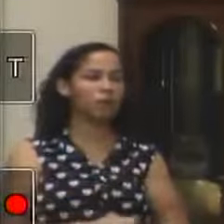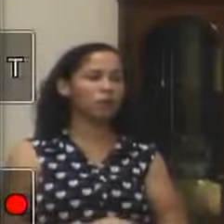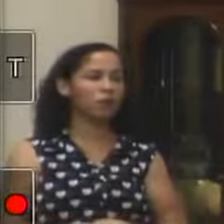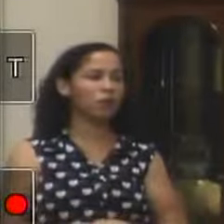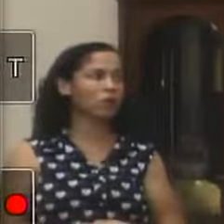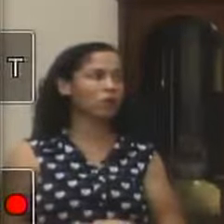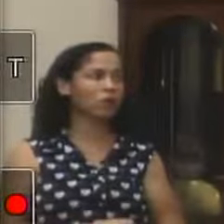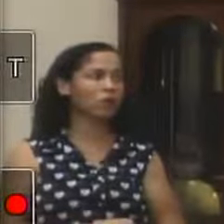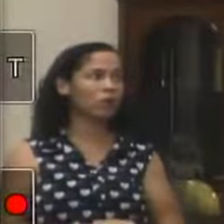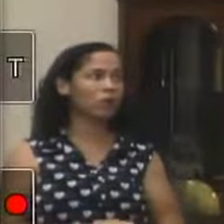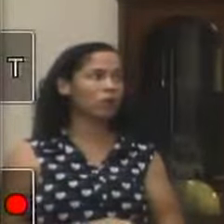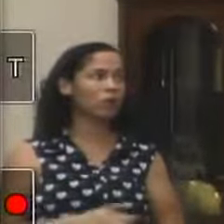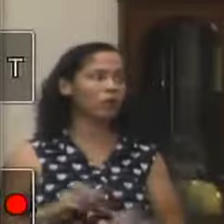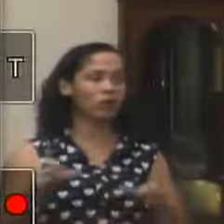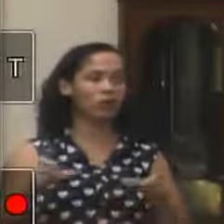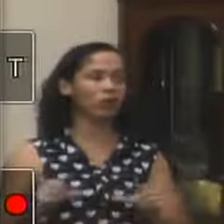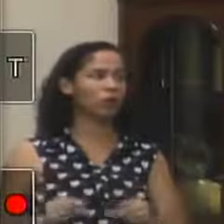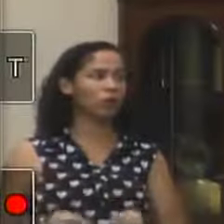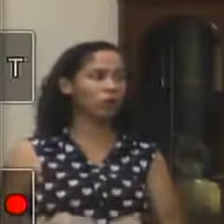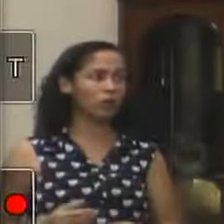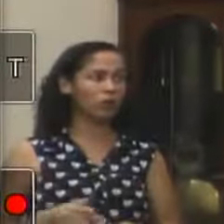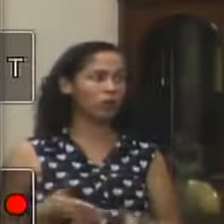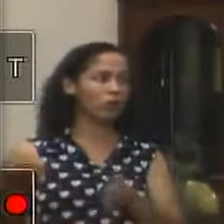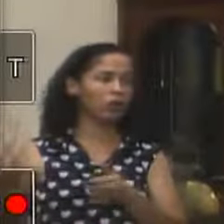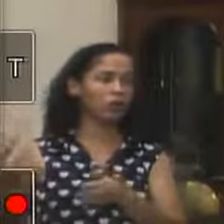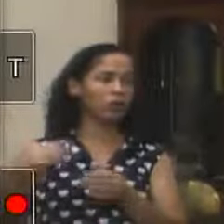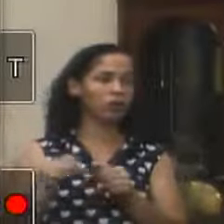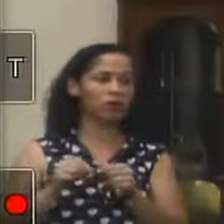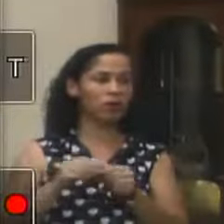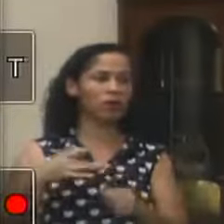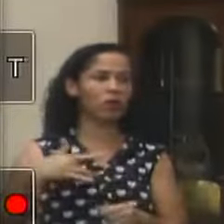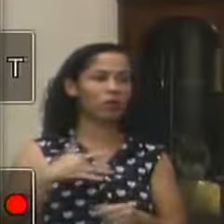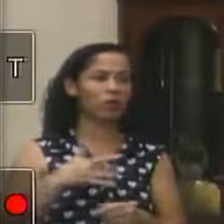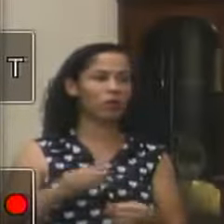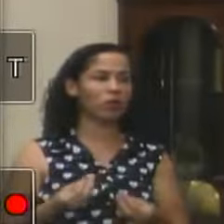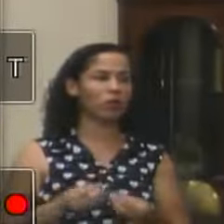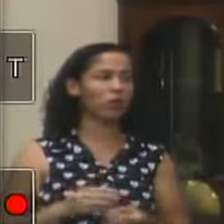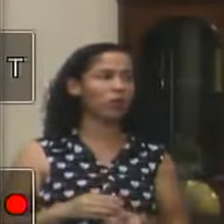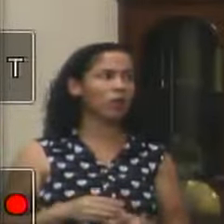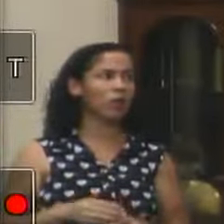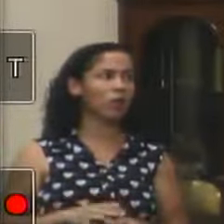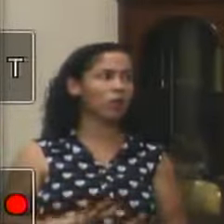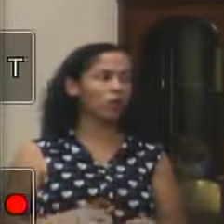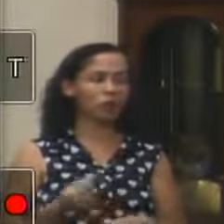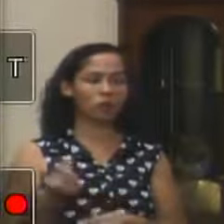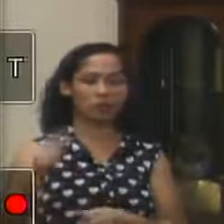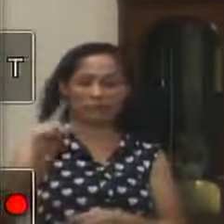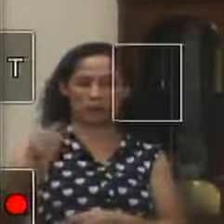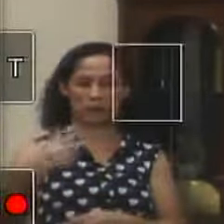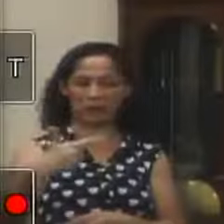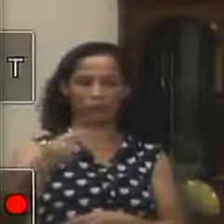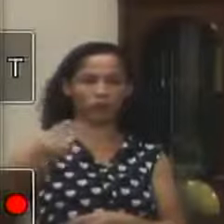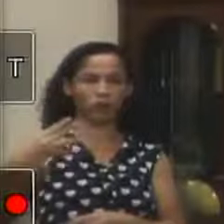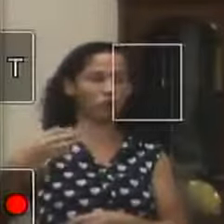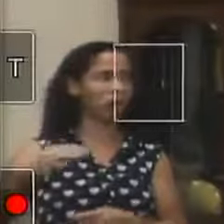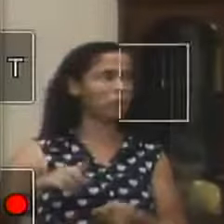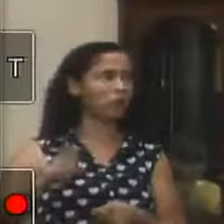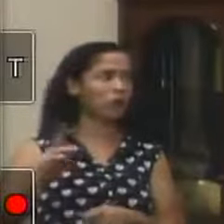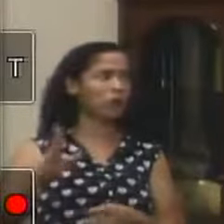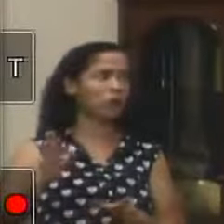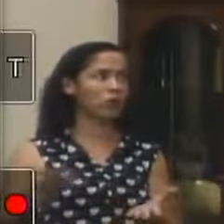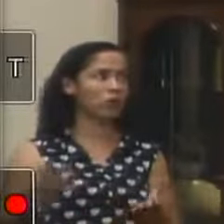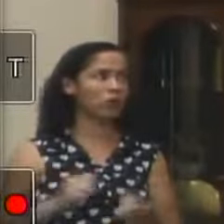que não seja uma economia no montante como nós fizemos na saúde, R$1.324.000 ao final do ano. Até porque isso está